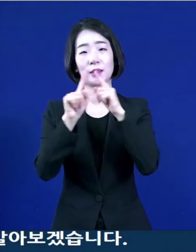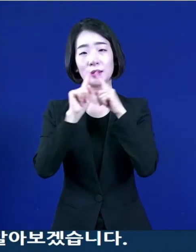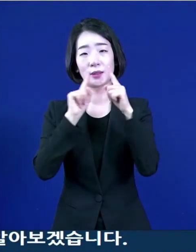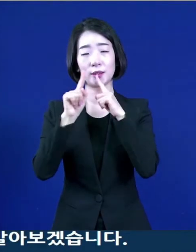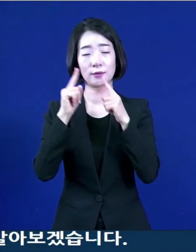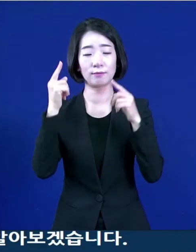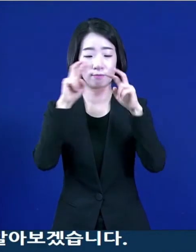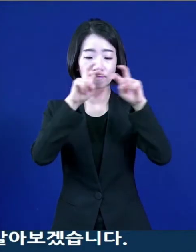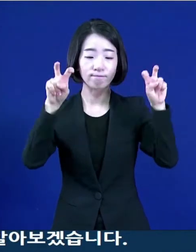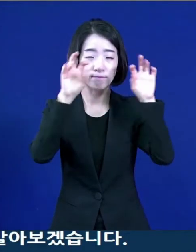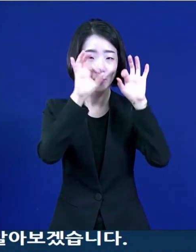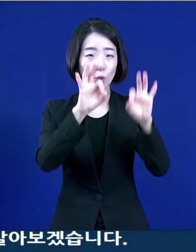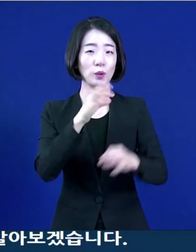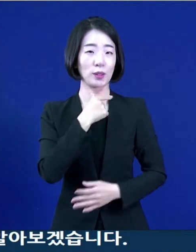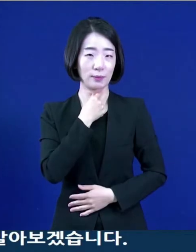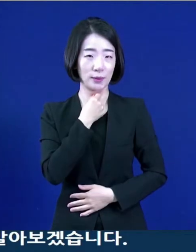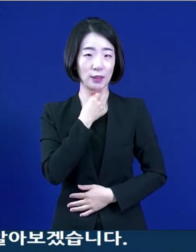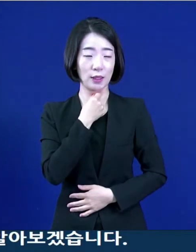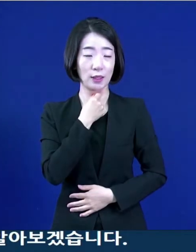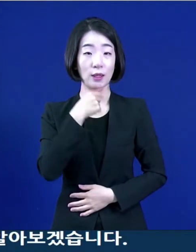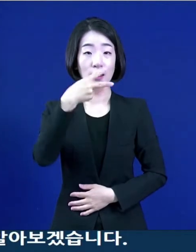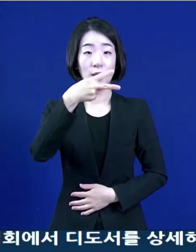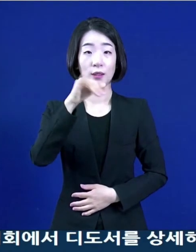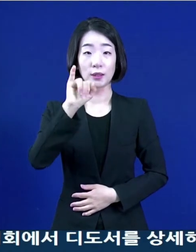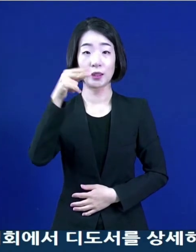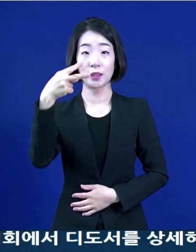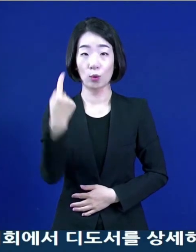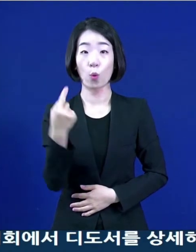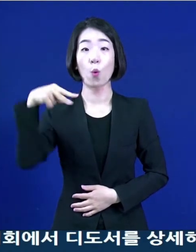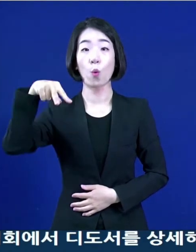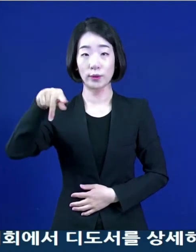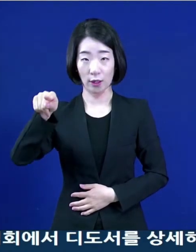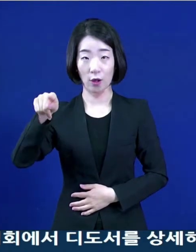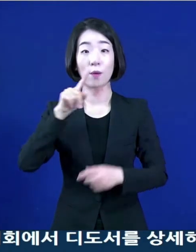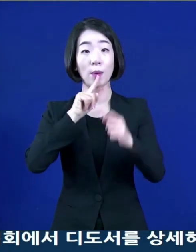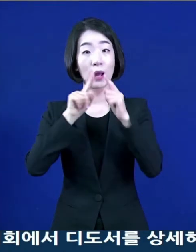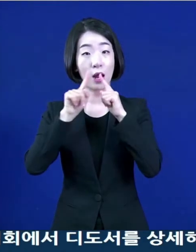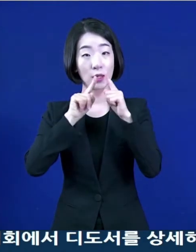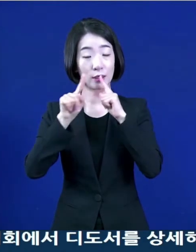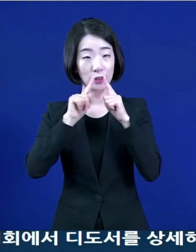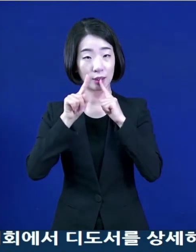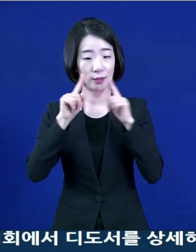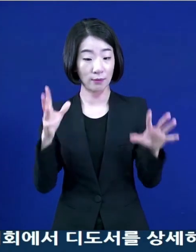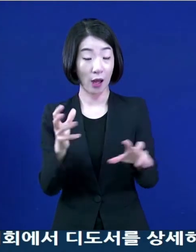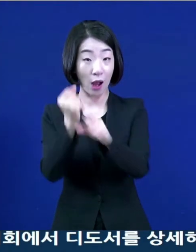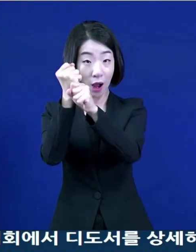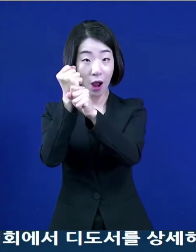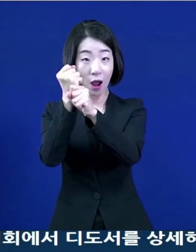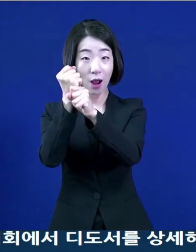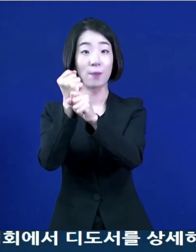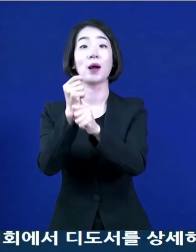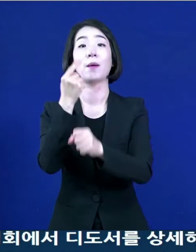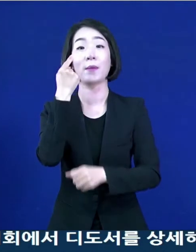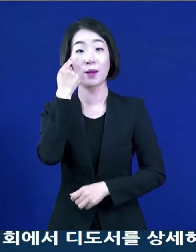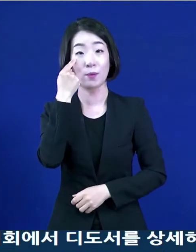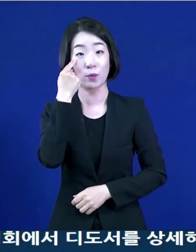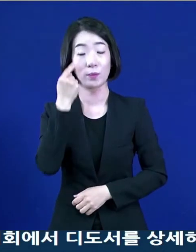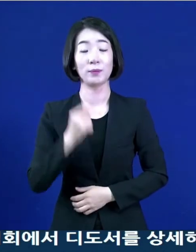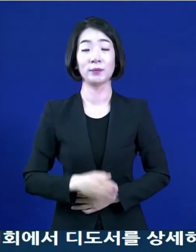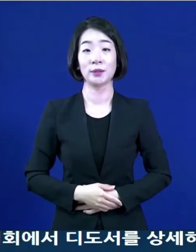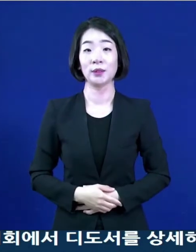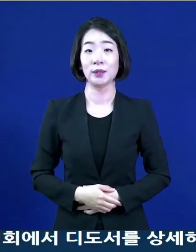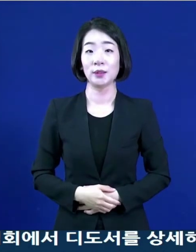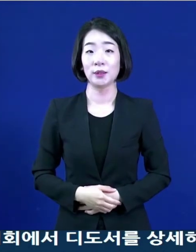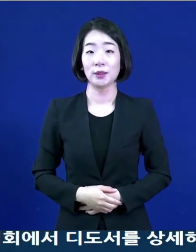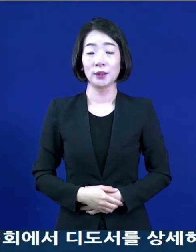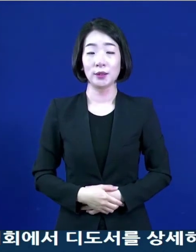살펴보려고 합니다. 디도서에 대해서 간단히 그 개요를 빠른 몇 곡지로 요약하고 오늘 본문 말씀 속으로